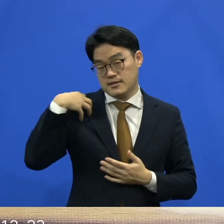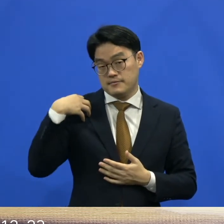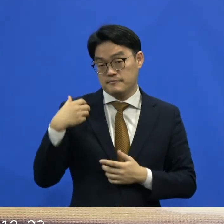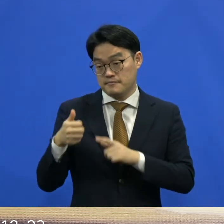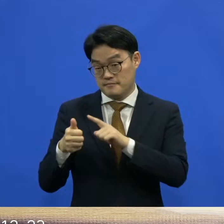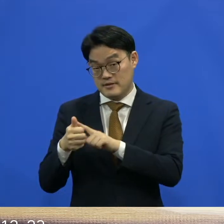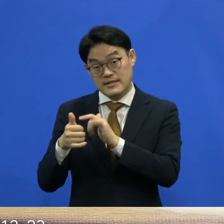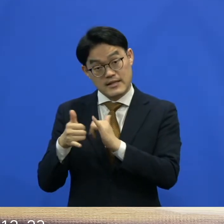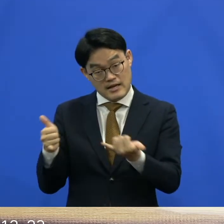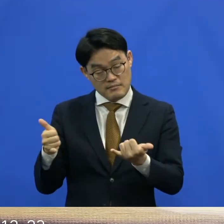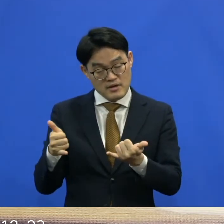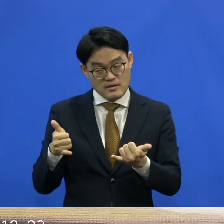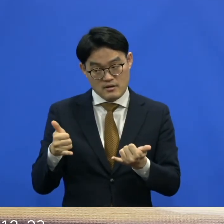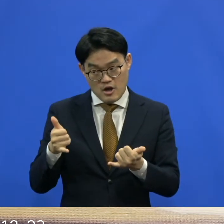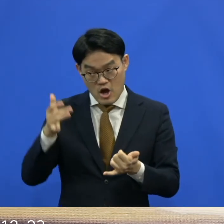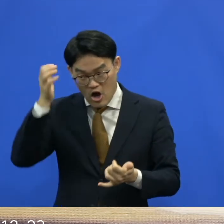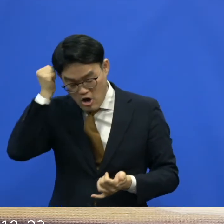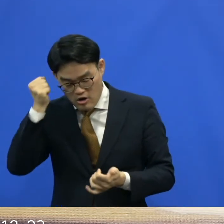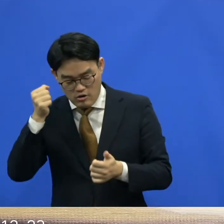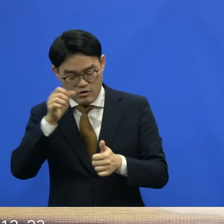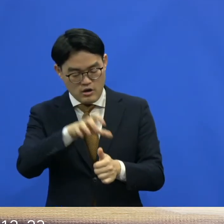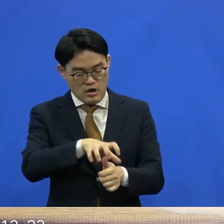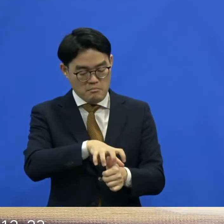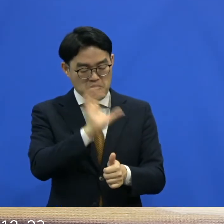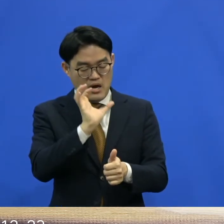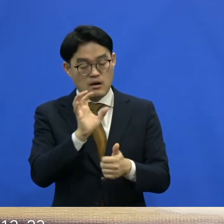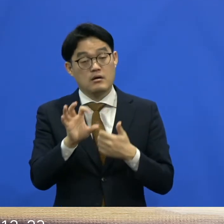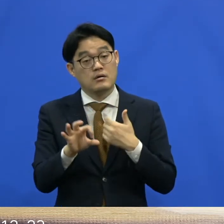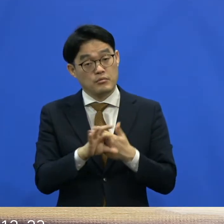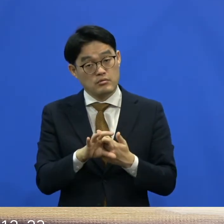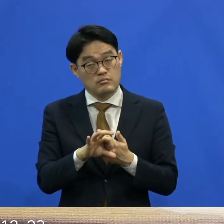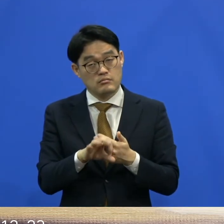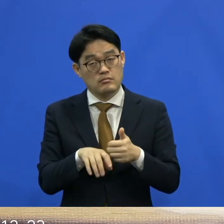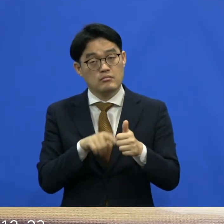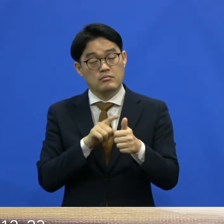빨리 나왔더라면 요셉의 스토리는 전혀 다르게 흘러가요.